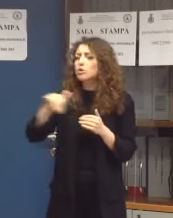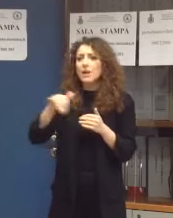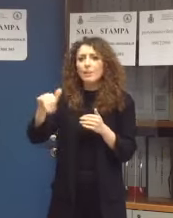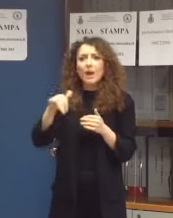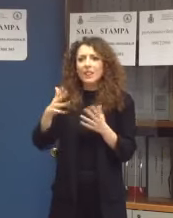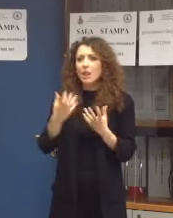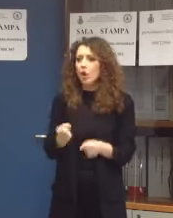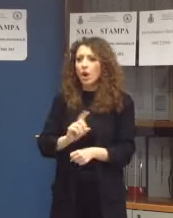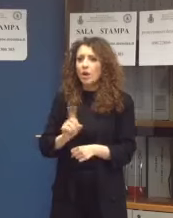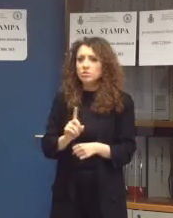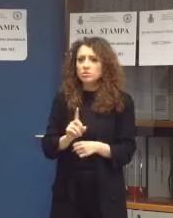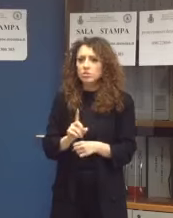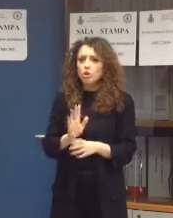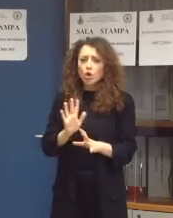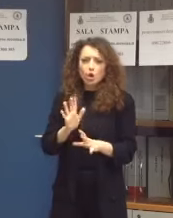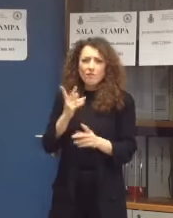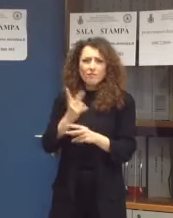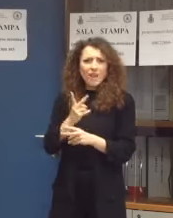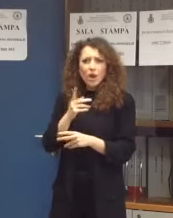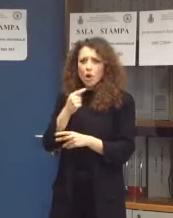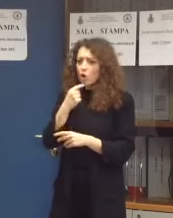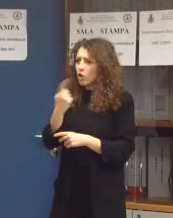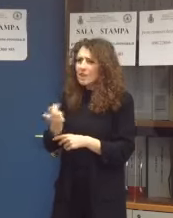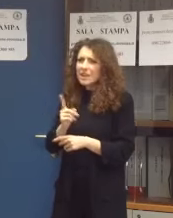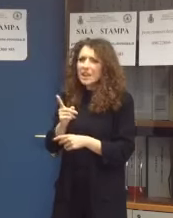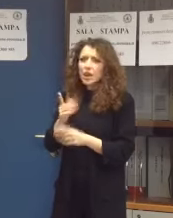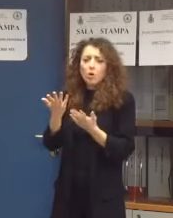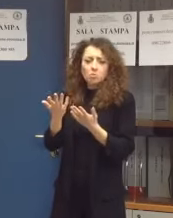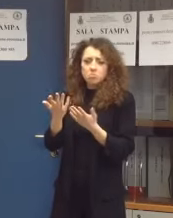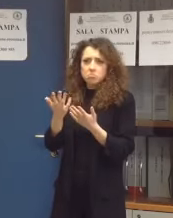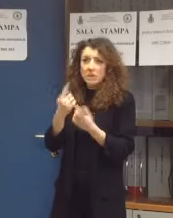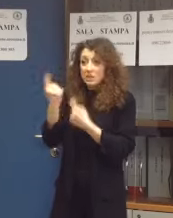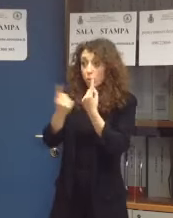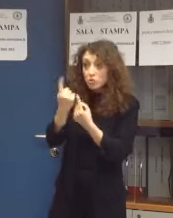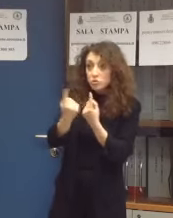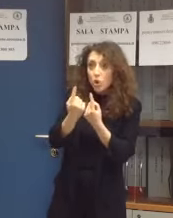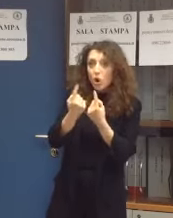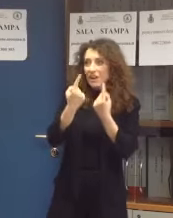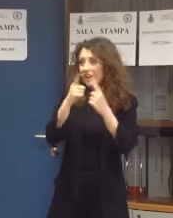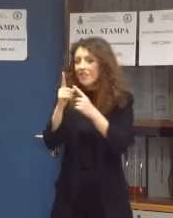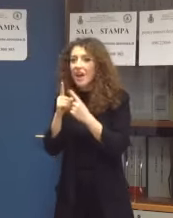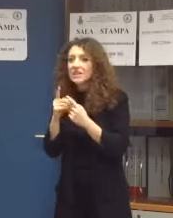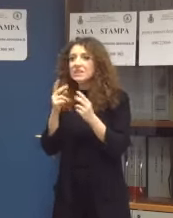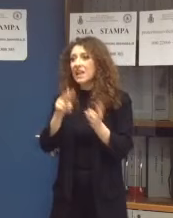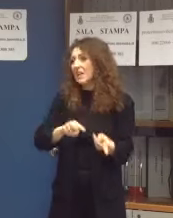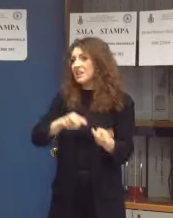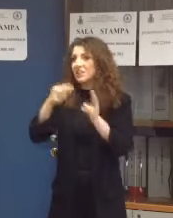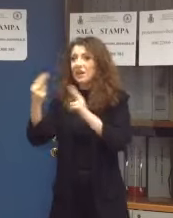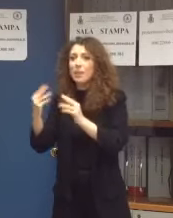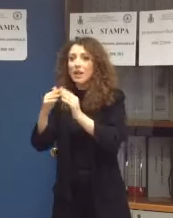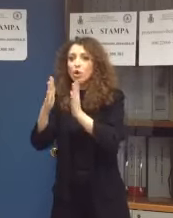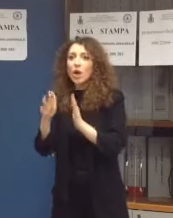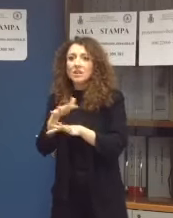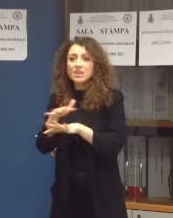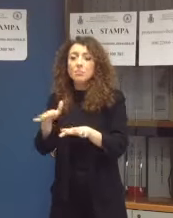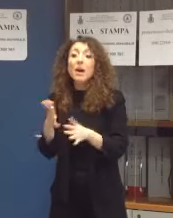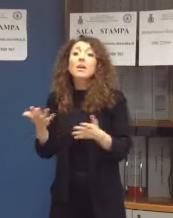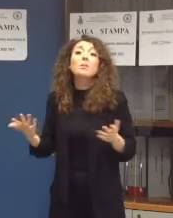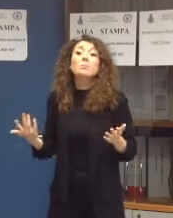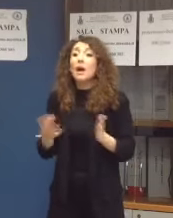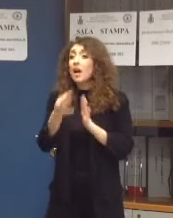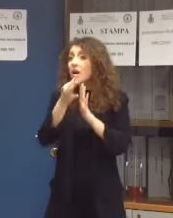che sono le singole situazioni, se vi siete trasferiti nella seconda casa, nella casa a mare, se avete altre situazioni, ma questo è il